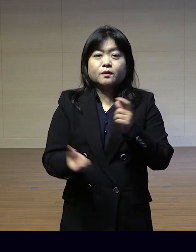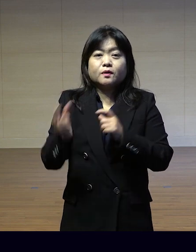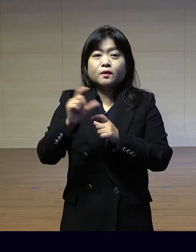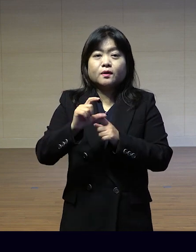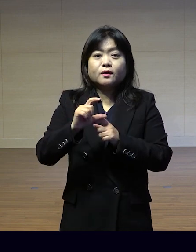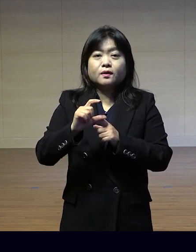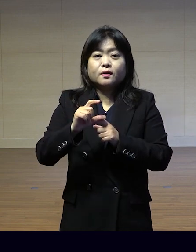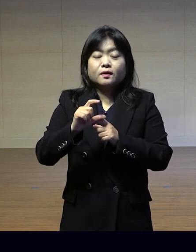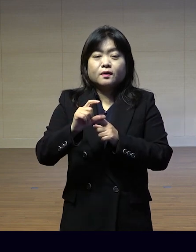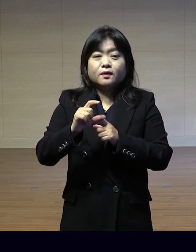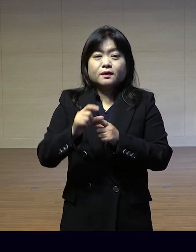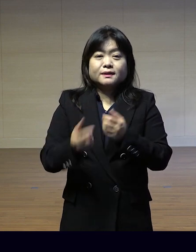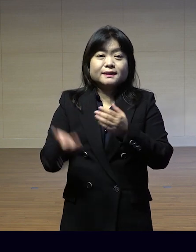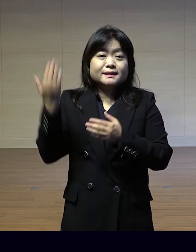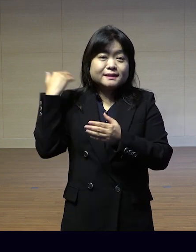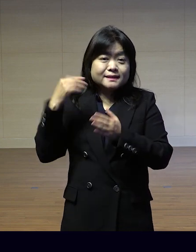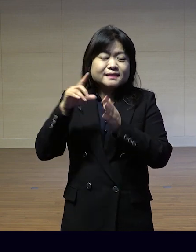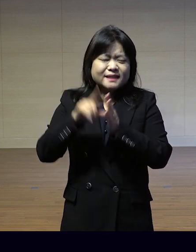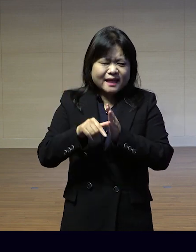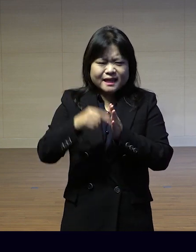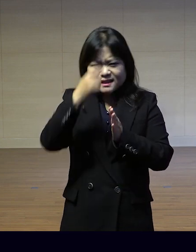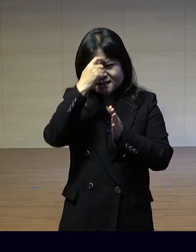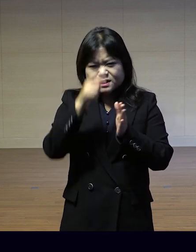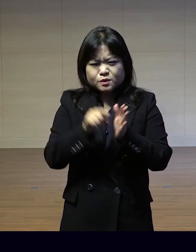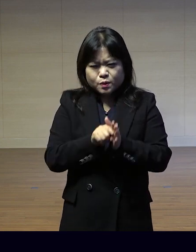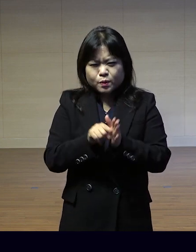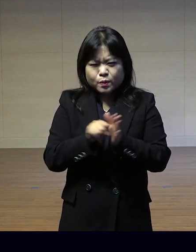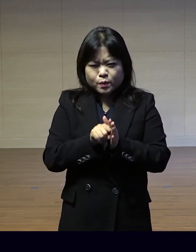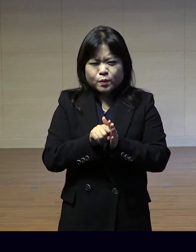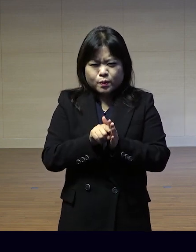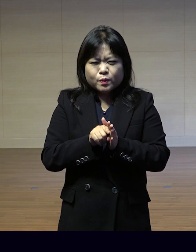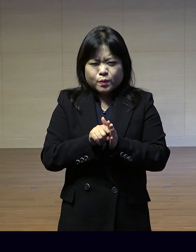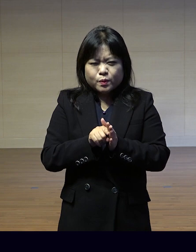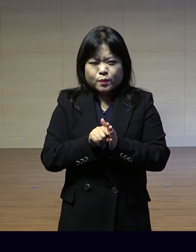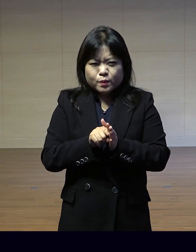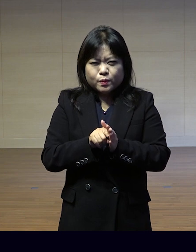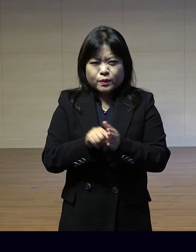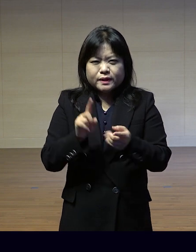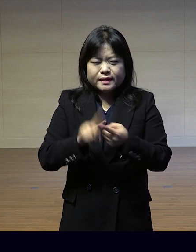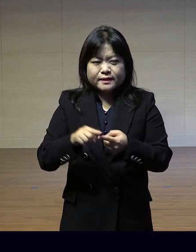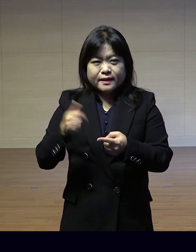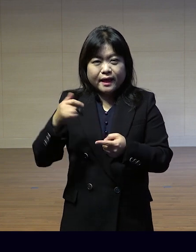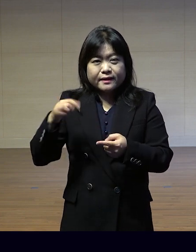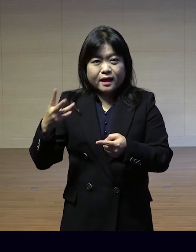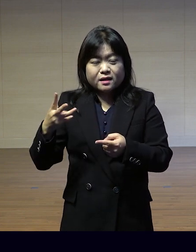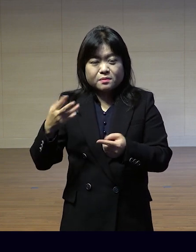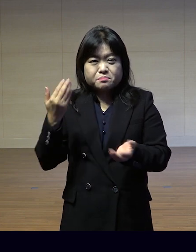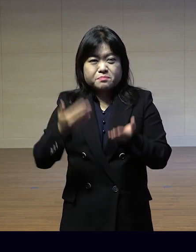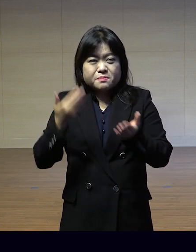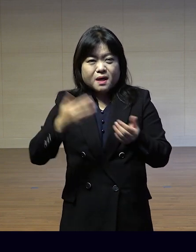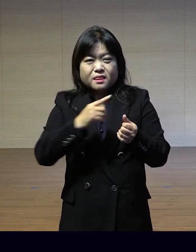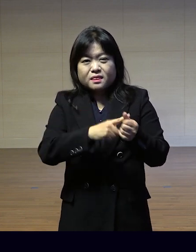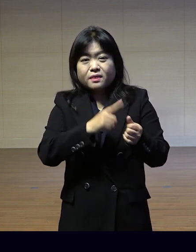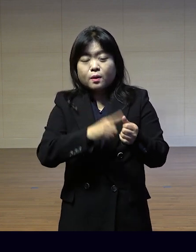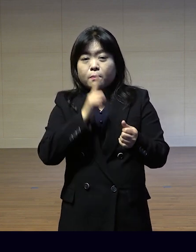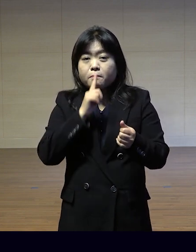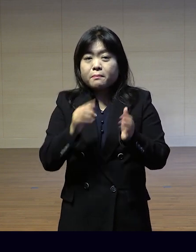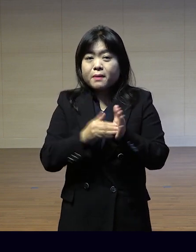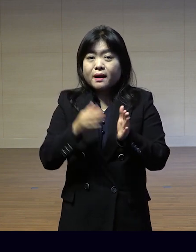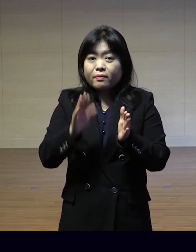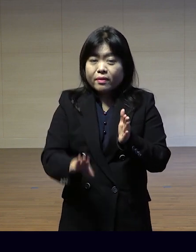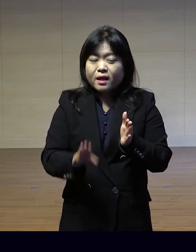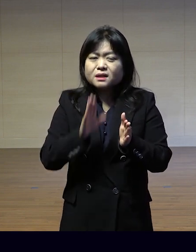곁들여서 당시 그리스도교의 부정성을 해결이 비판했다고 말씀을 하셨는데 그걸